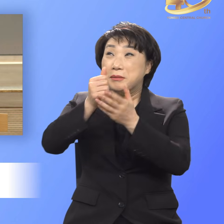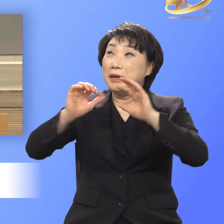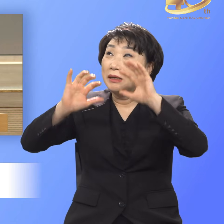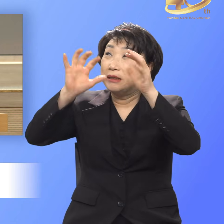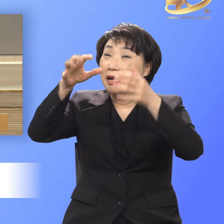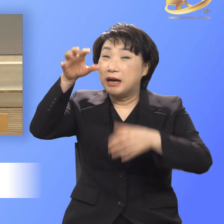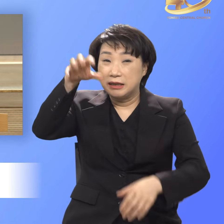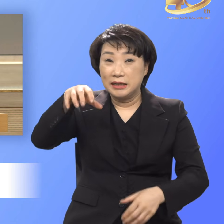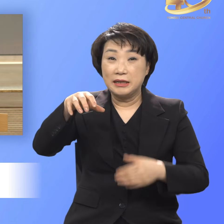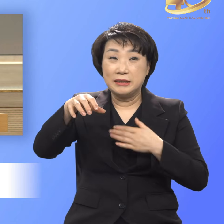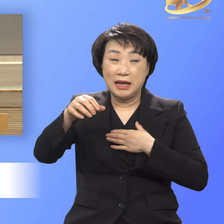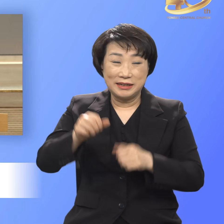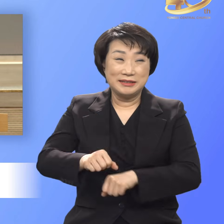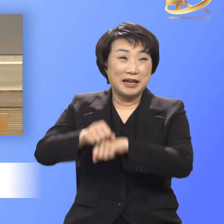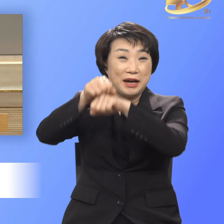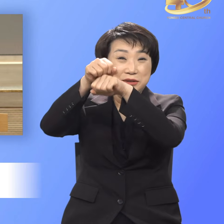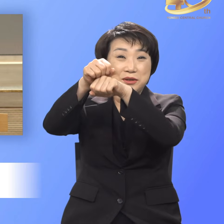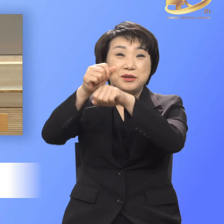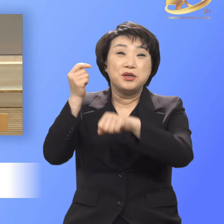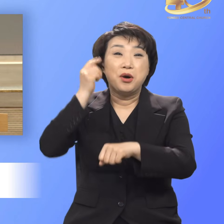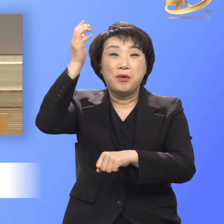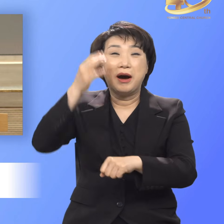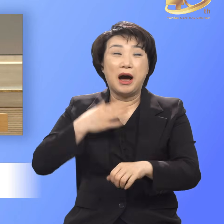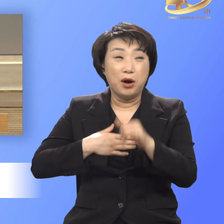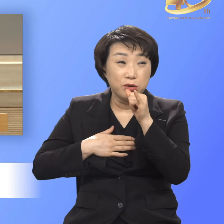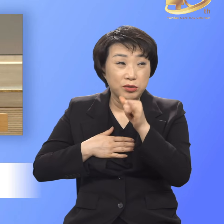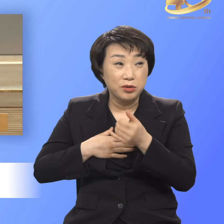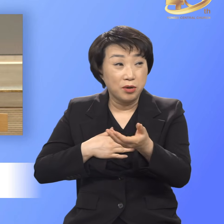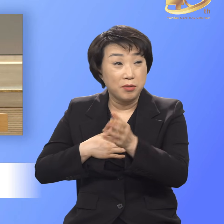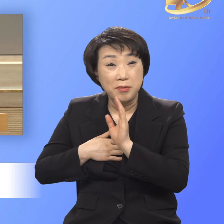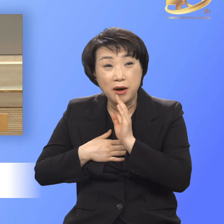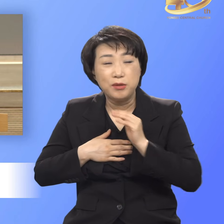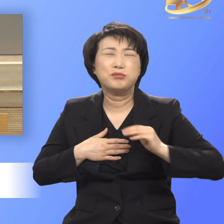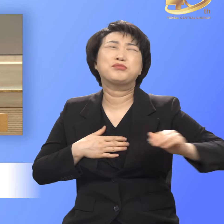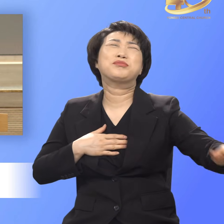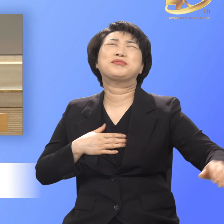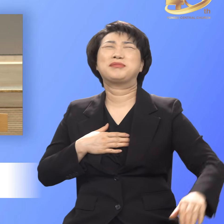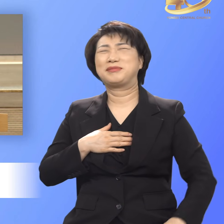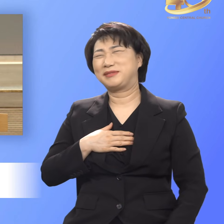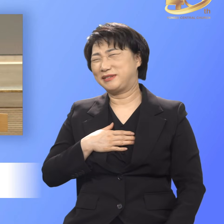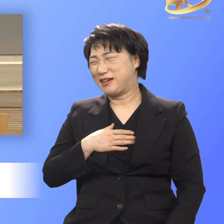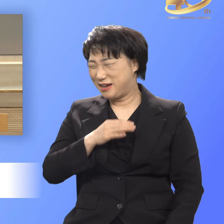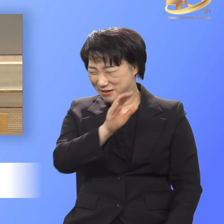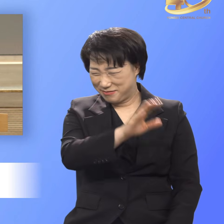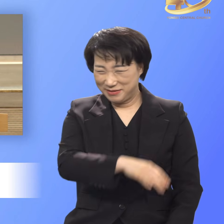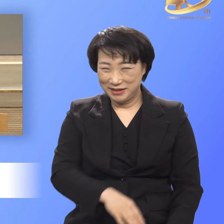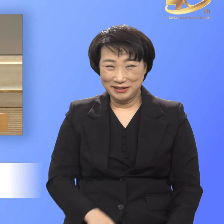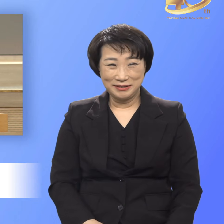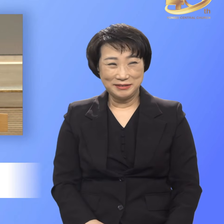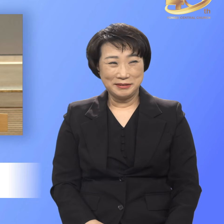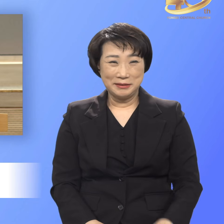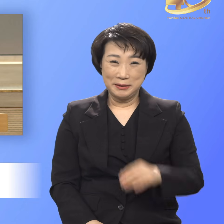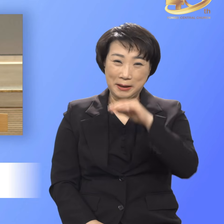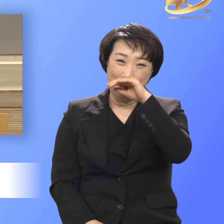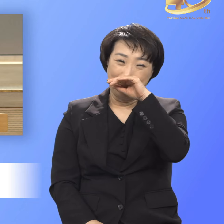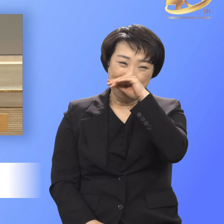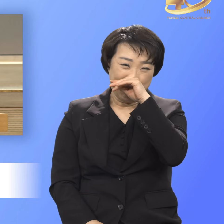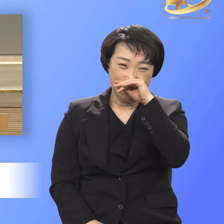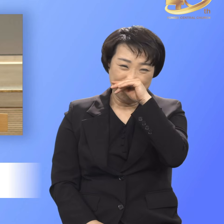하늘나라에 내가 쌓아놓는 영광을 안다는 그런 소리가 부질없는 소리야. 택도 없는